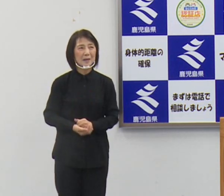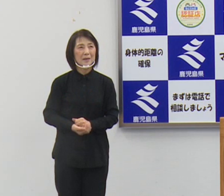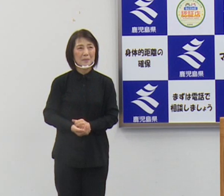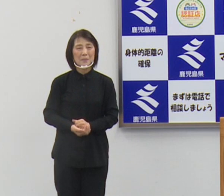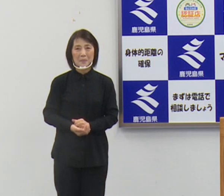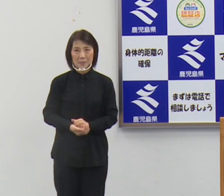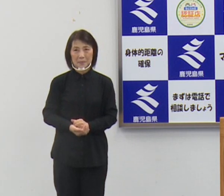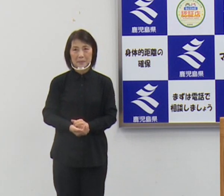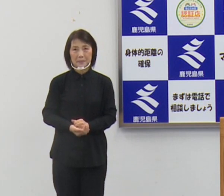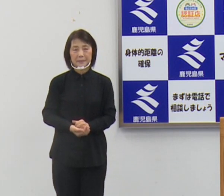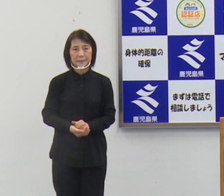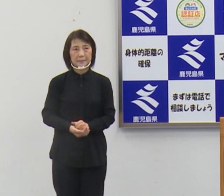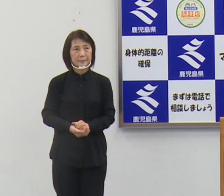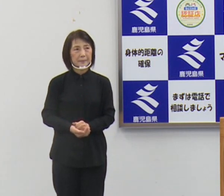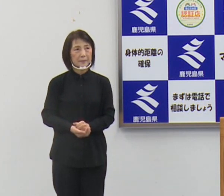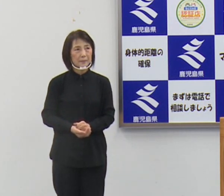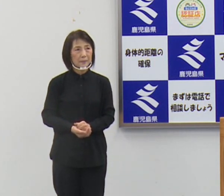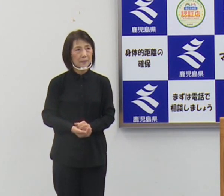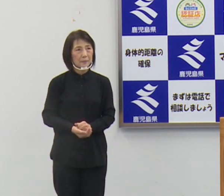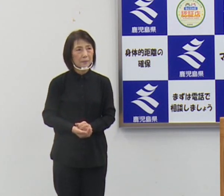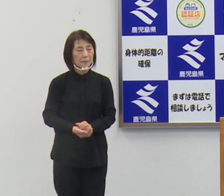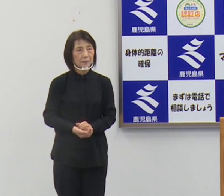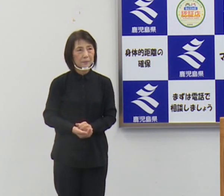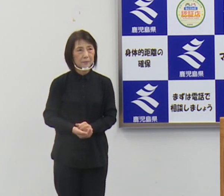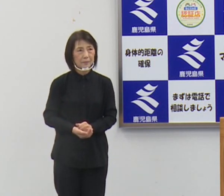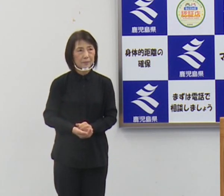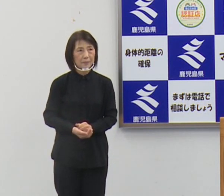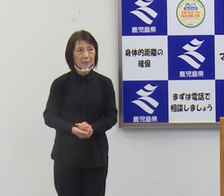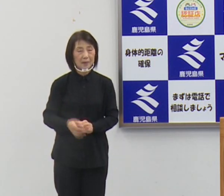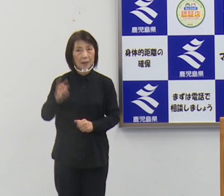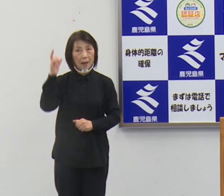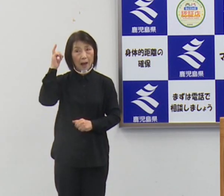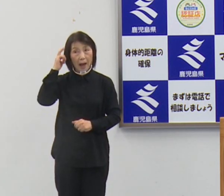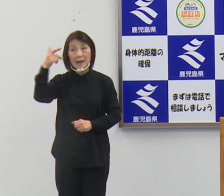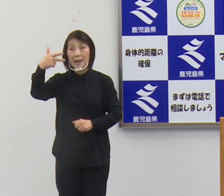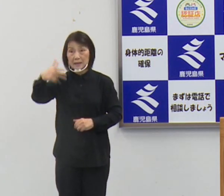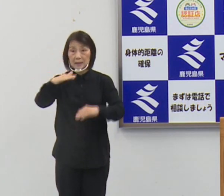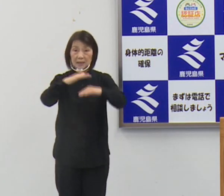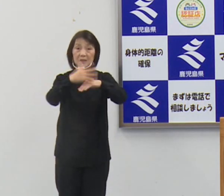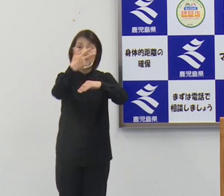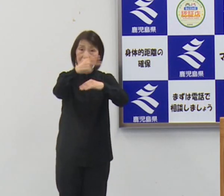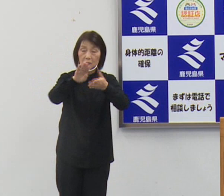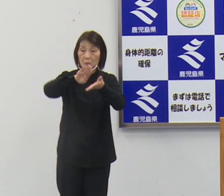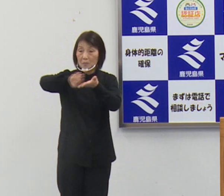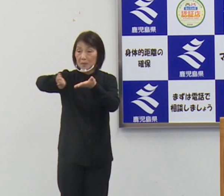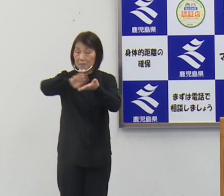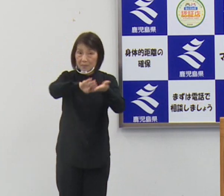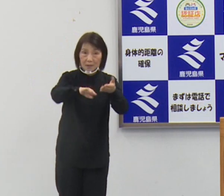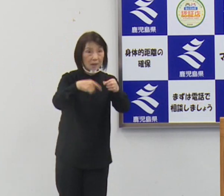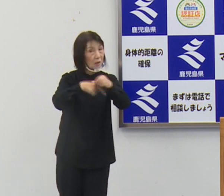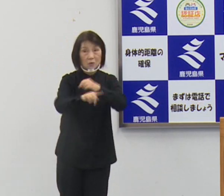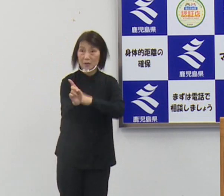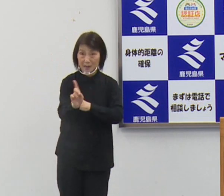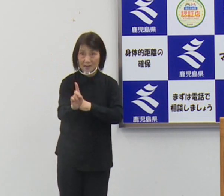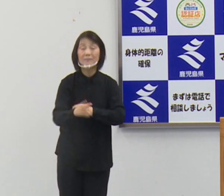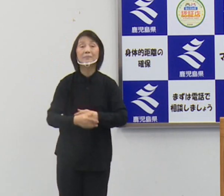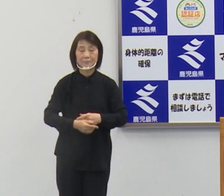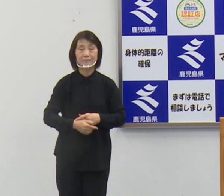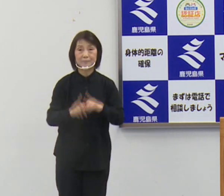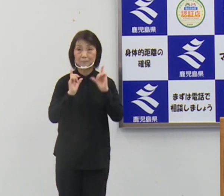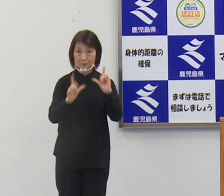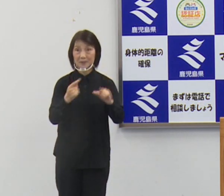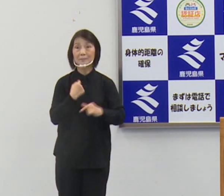ね。あ、分かりました。あと、すいません、アイラと霧島を西に除外した理由を改めて教えてもらってよろしいです